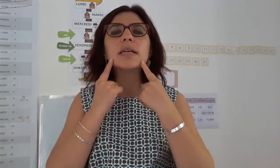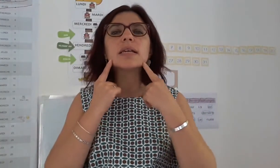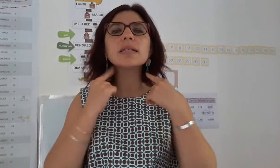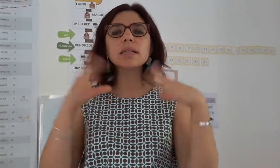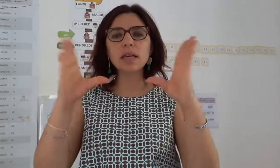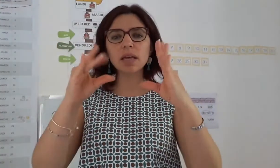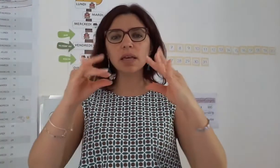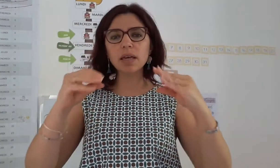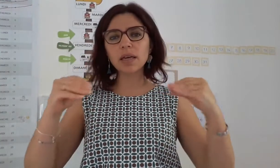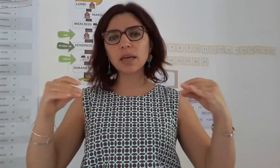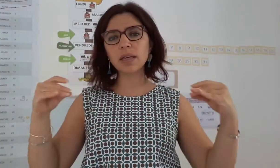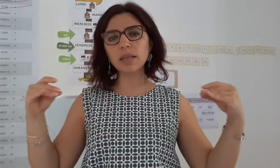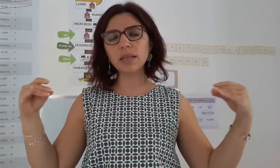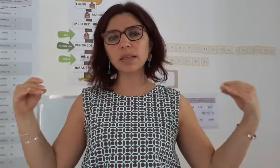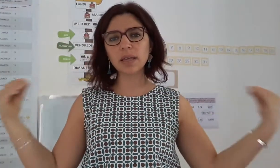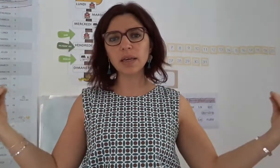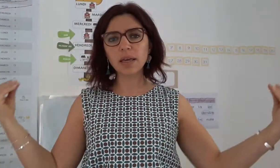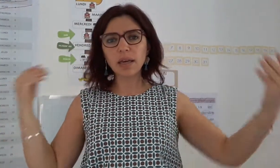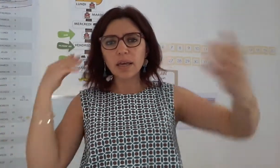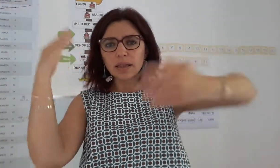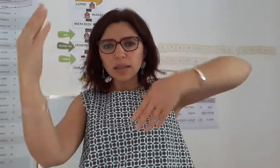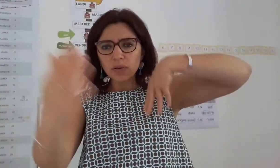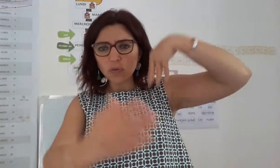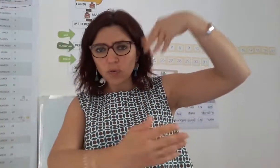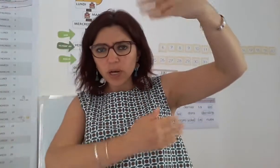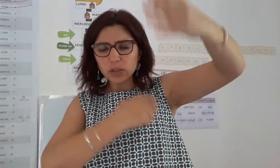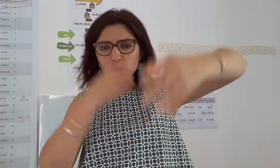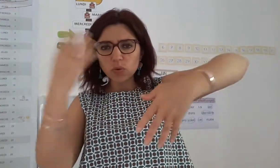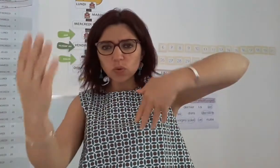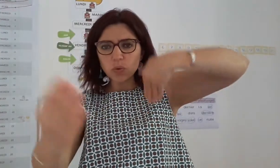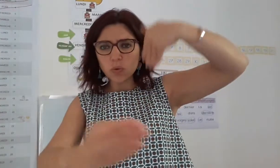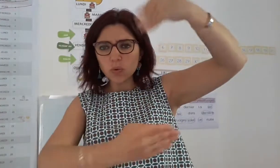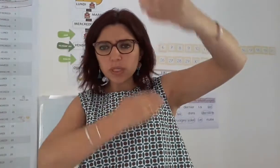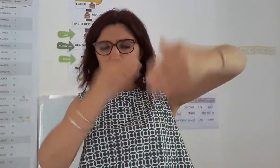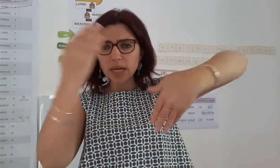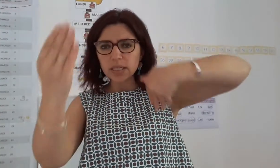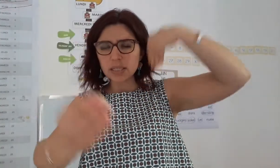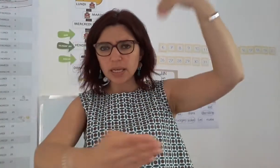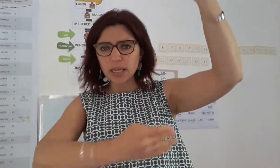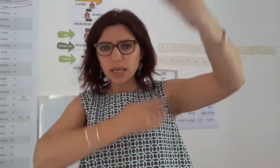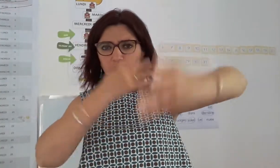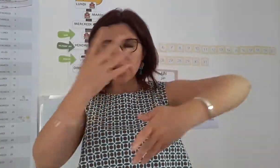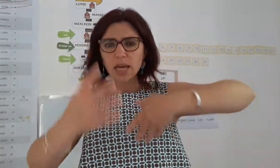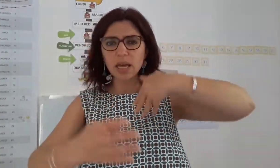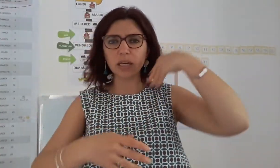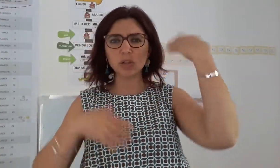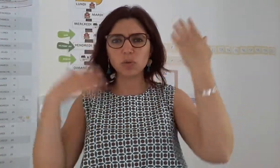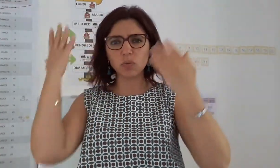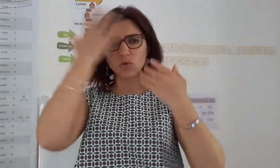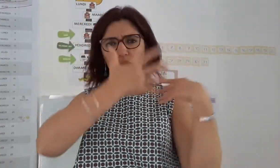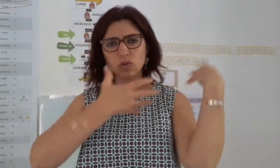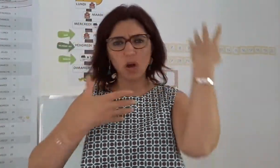et sérénité. Des fois tout s'accélère et je me